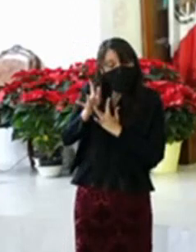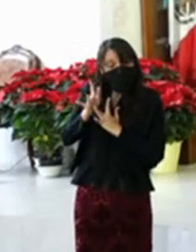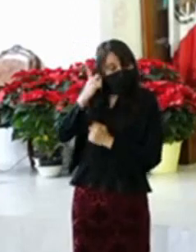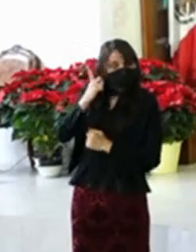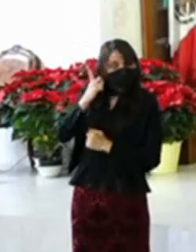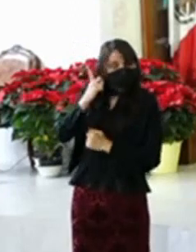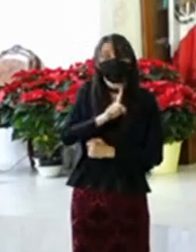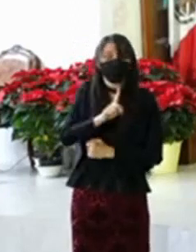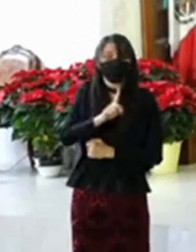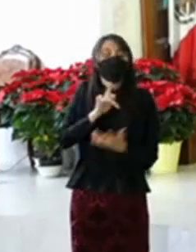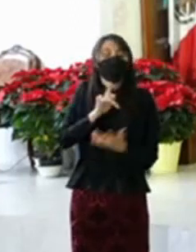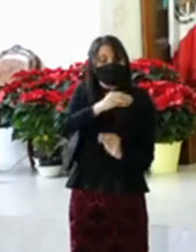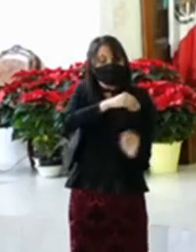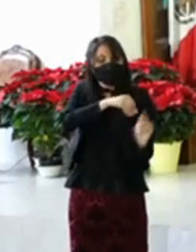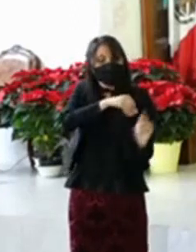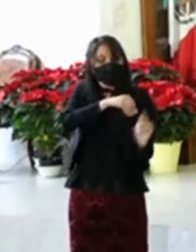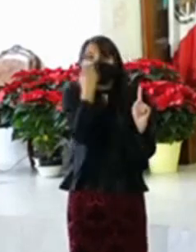de poder.